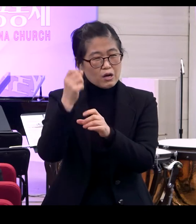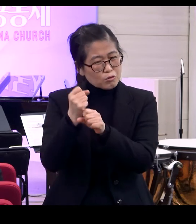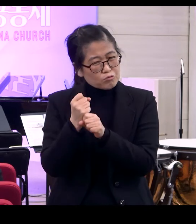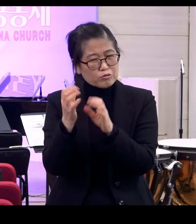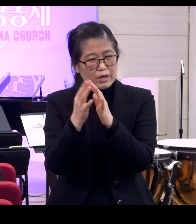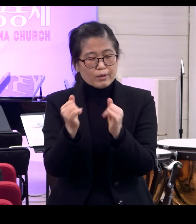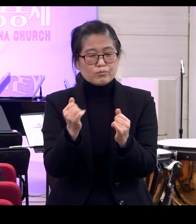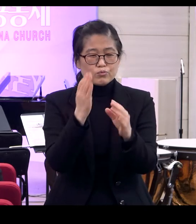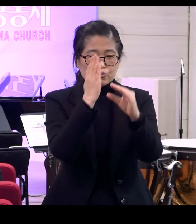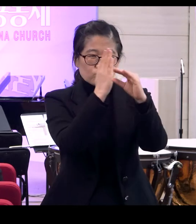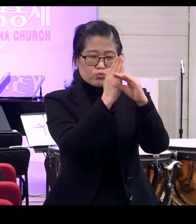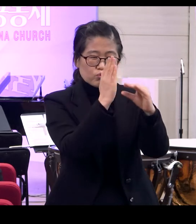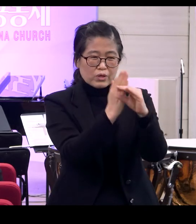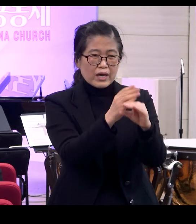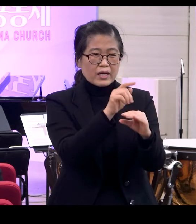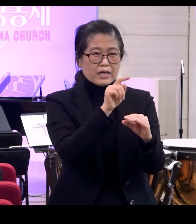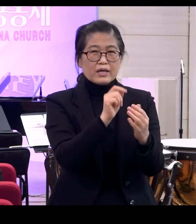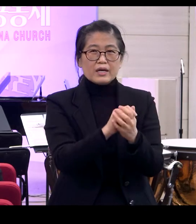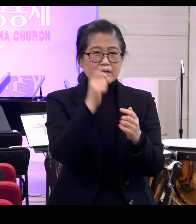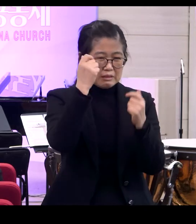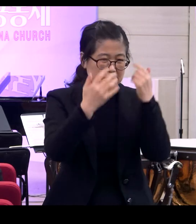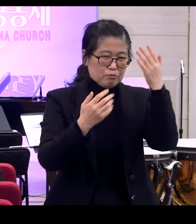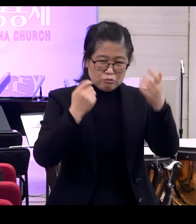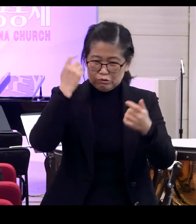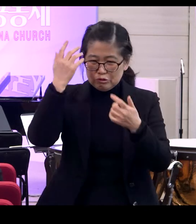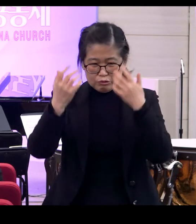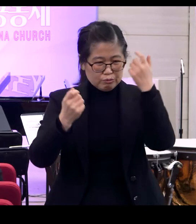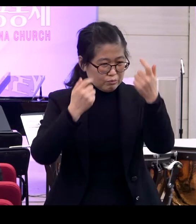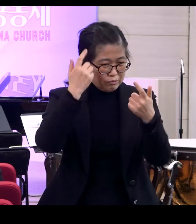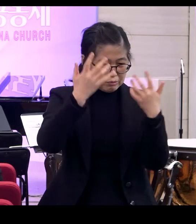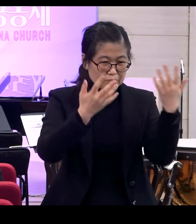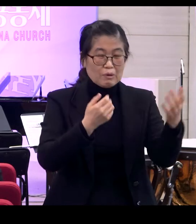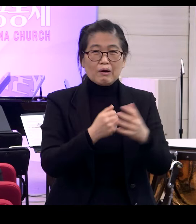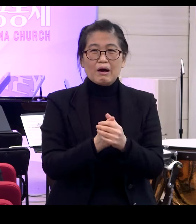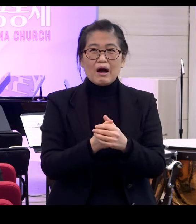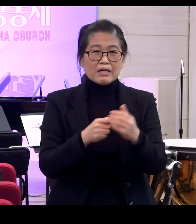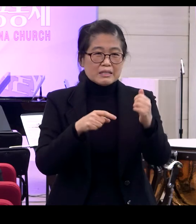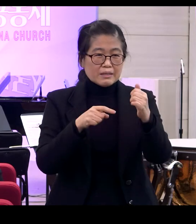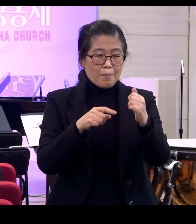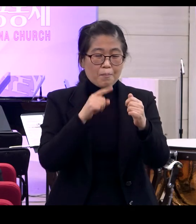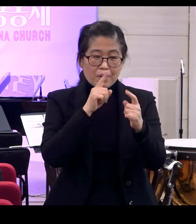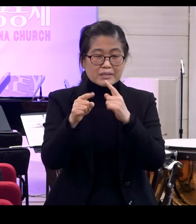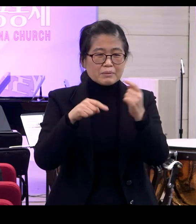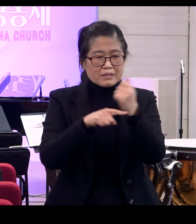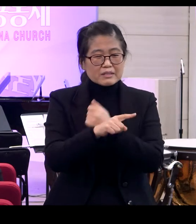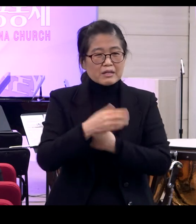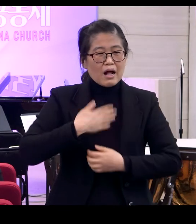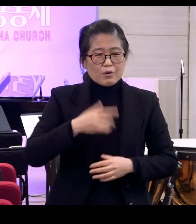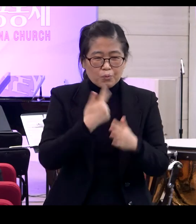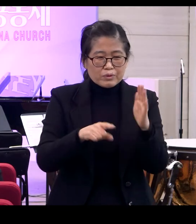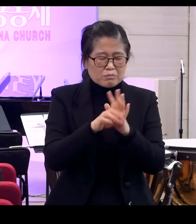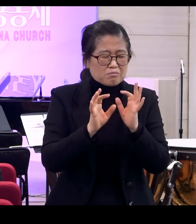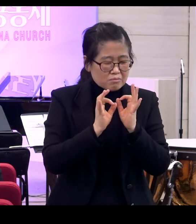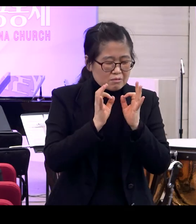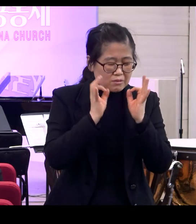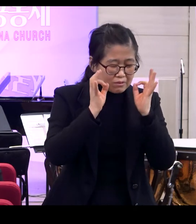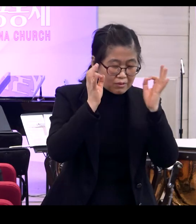중에서 연구하는 사람 중에서 뭐 이런 질문 저런 질문 계속 던지면서 이 말씀의 뜻을 알기 위해서 굉장히 노력들을 합니다 자